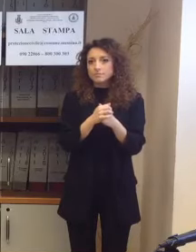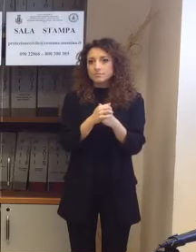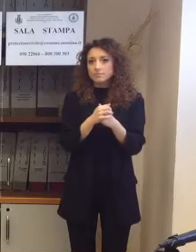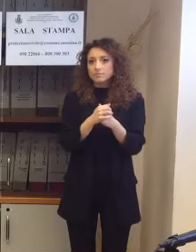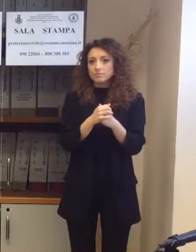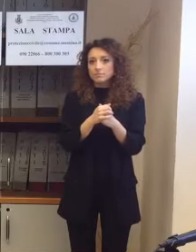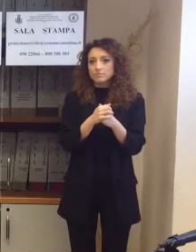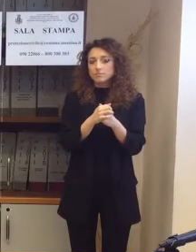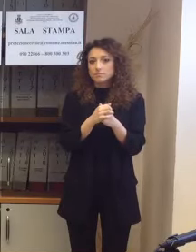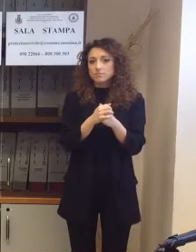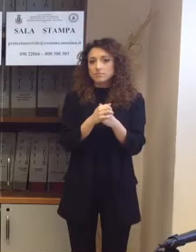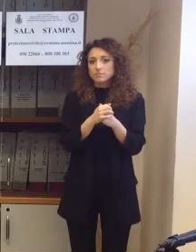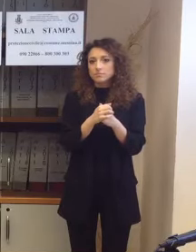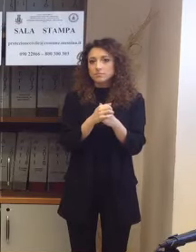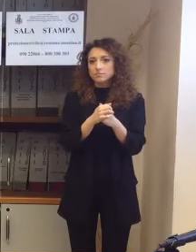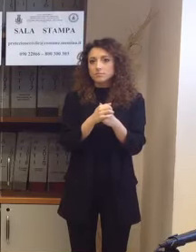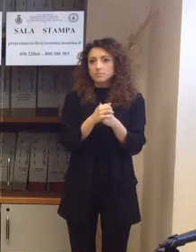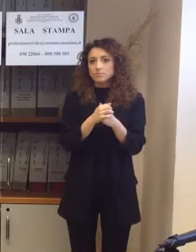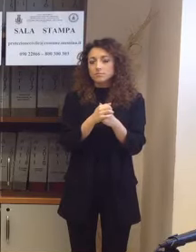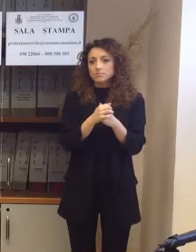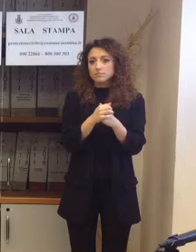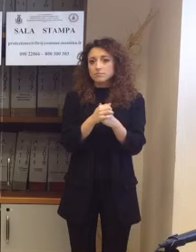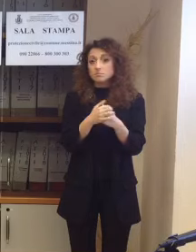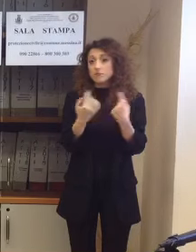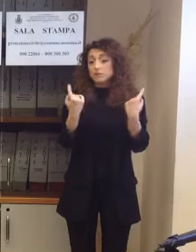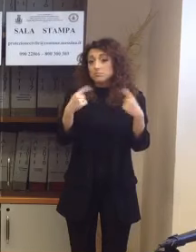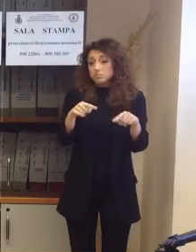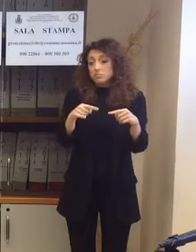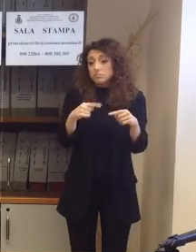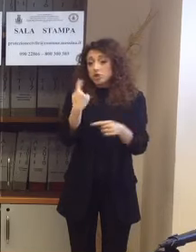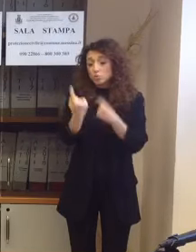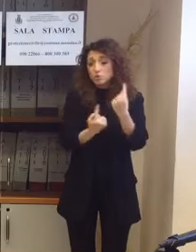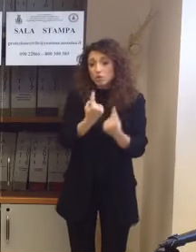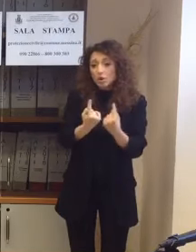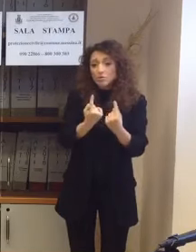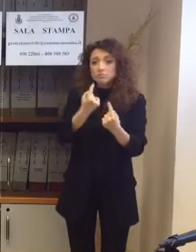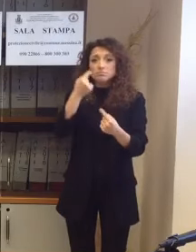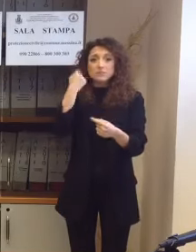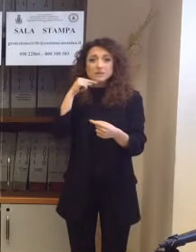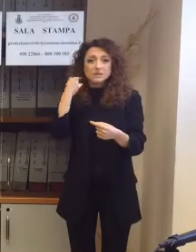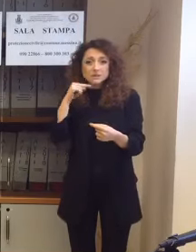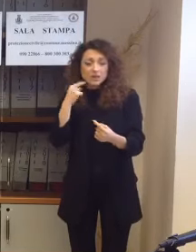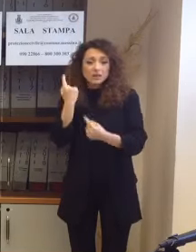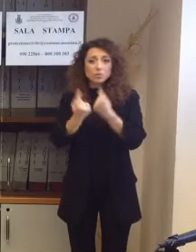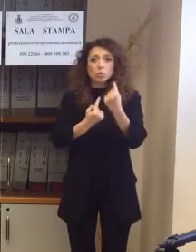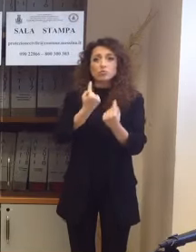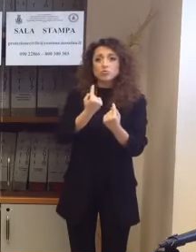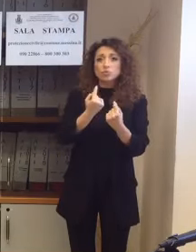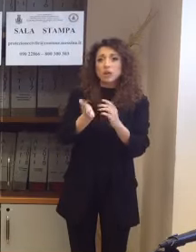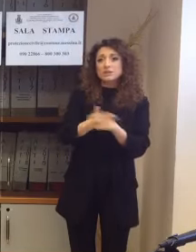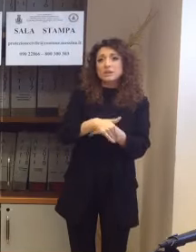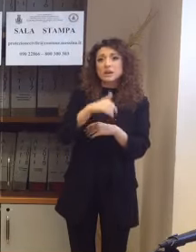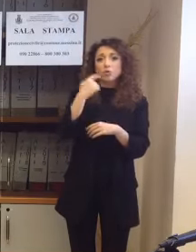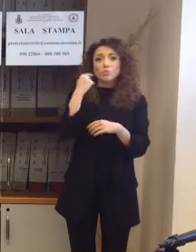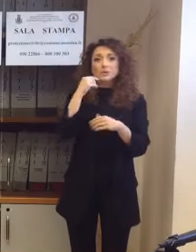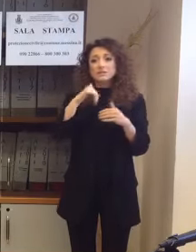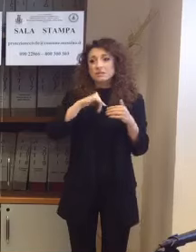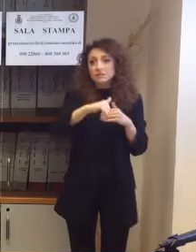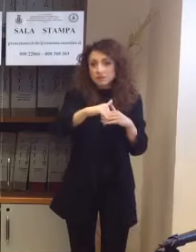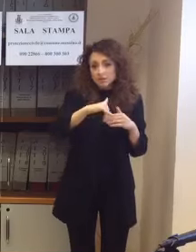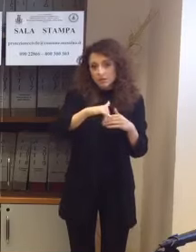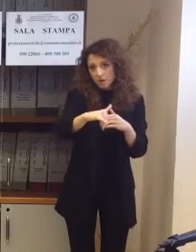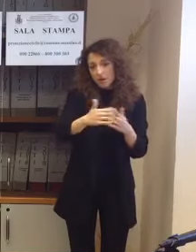ogni caso della situazione di Messina, della situazione del transito nello stretto di Messina e